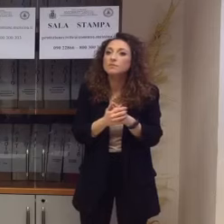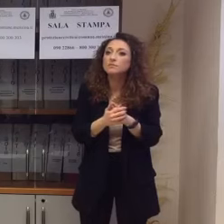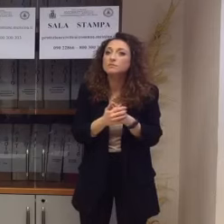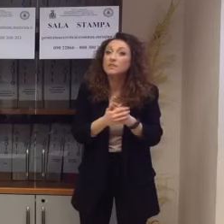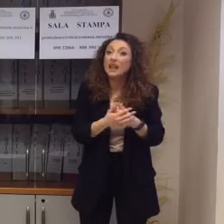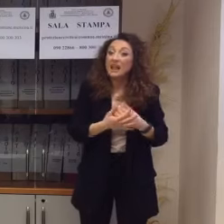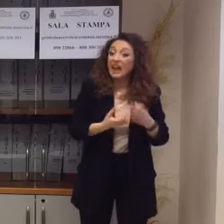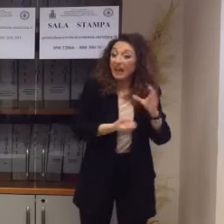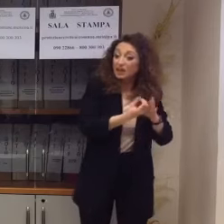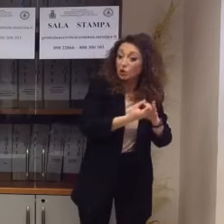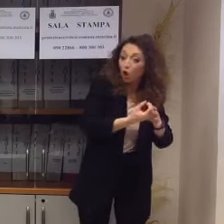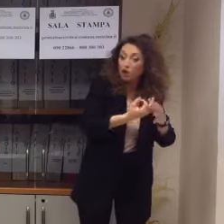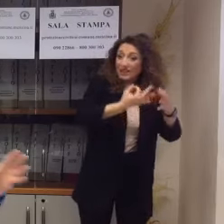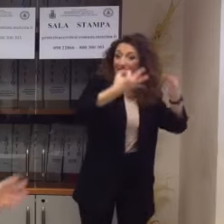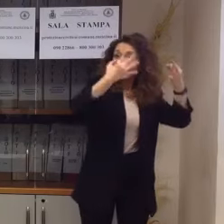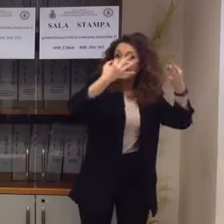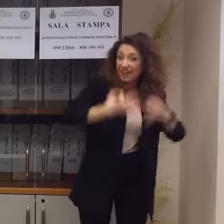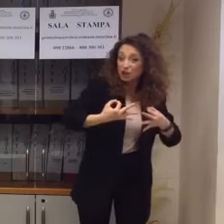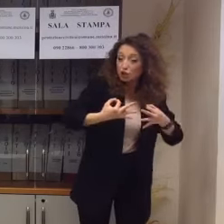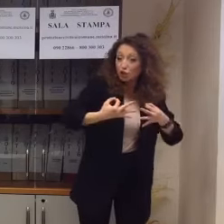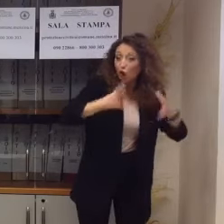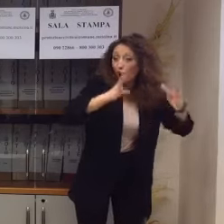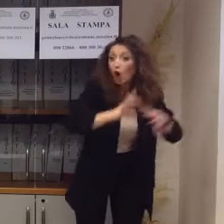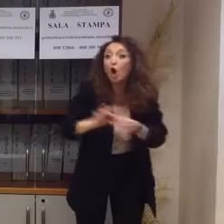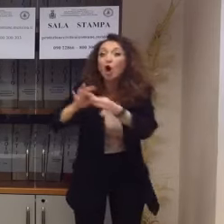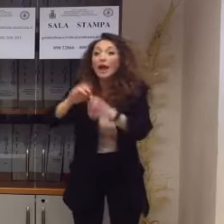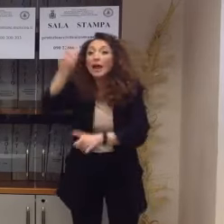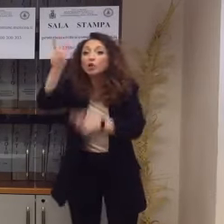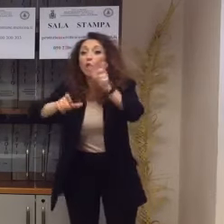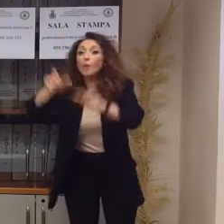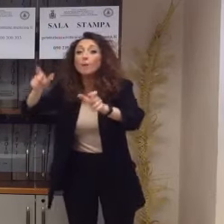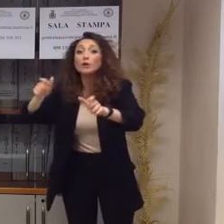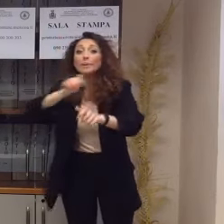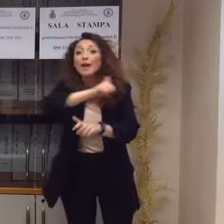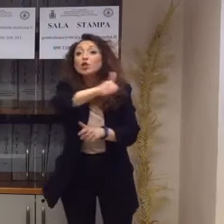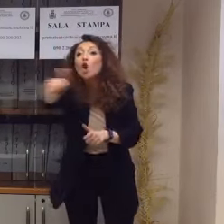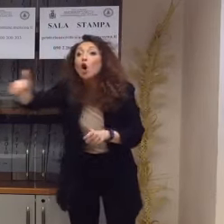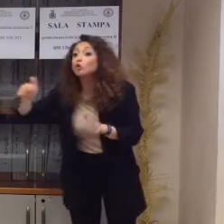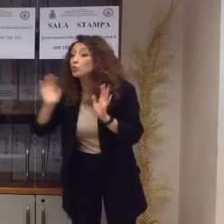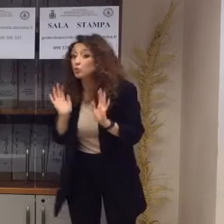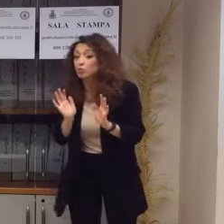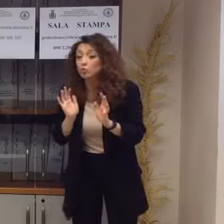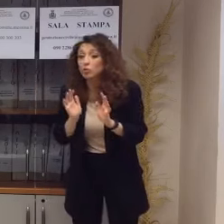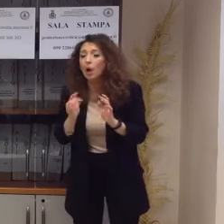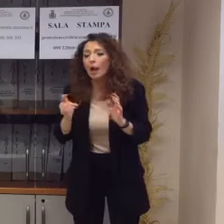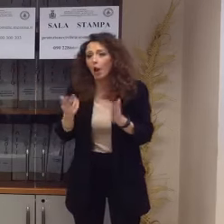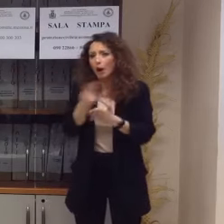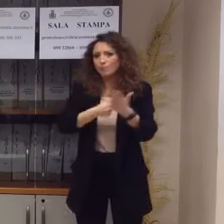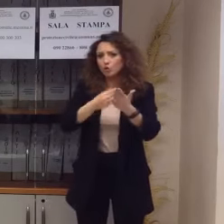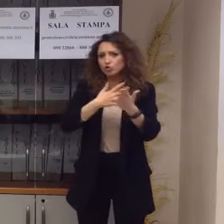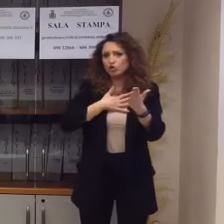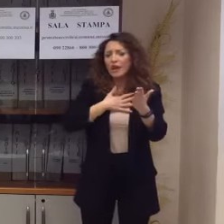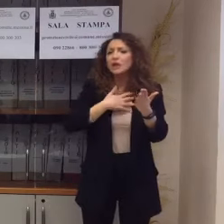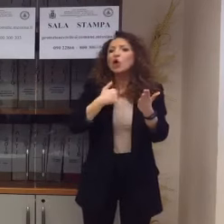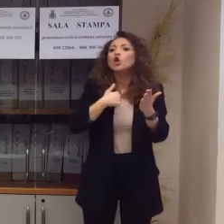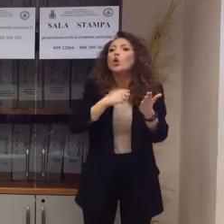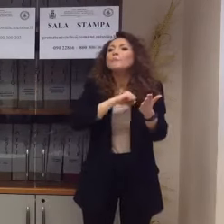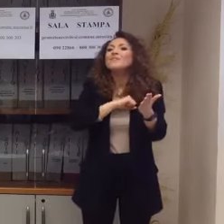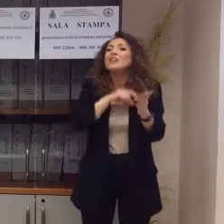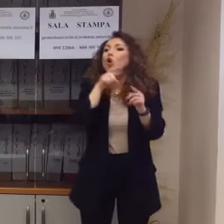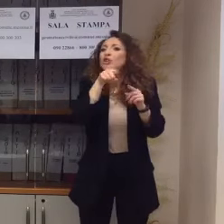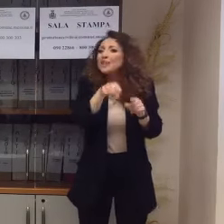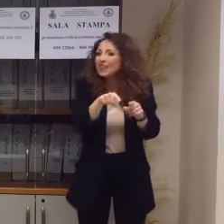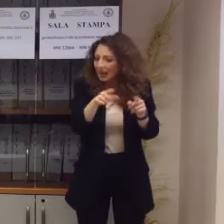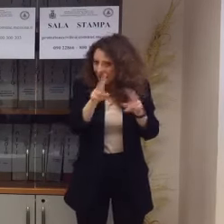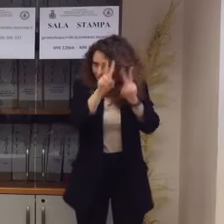le risorse e il comportamento di ognuno di voi destinatari. E allora il mio progetto Io mi fido di te